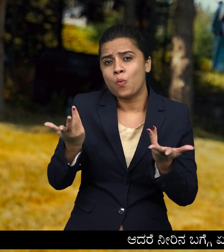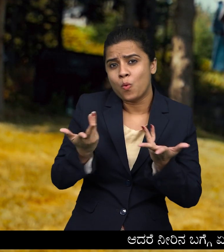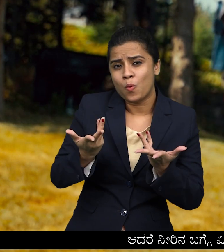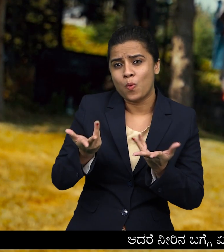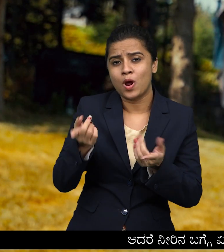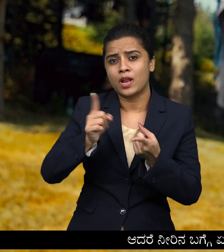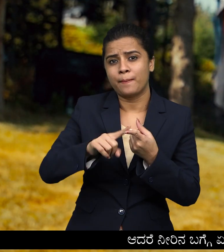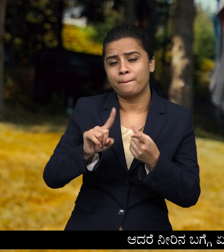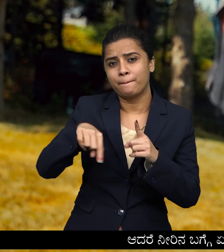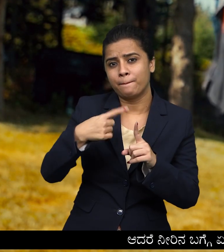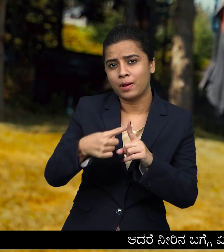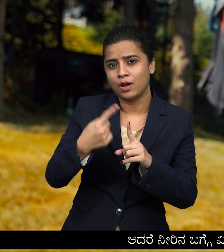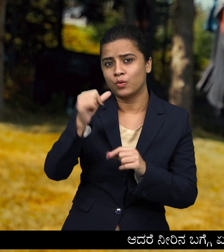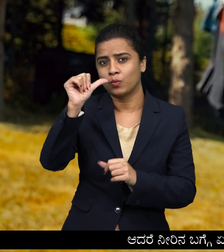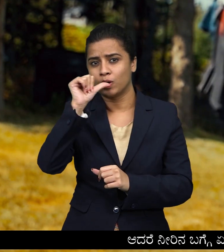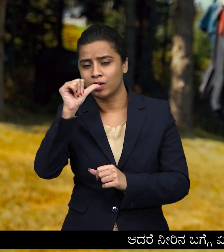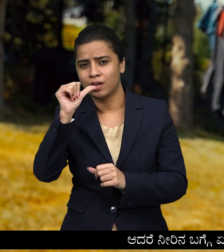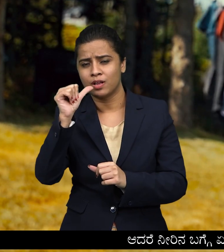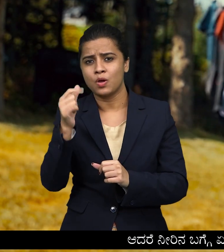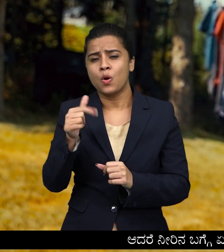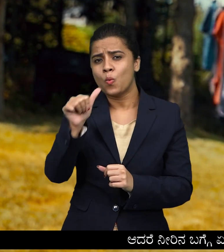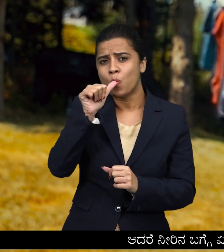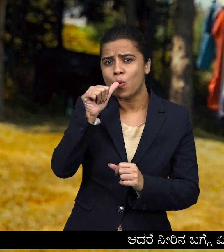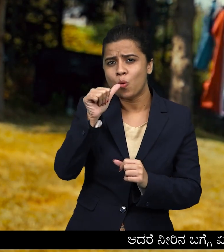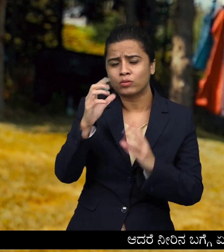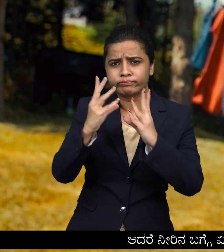ಏನು? ಅದು ಎಲ್ಲಿಗೆ ಹೋಗುತ್ತದೆ?